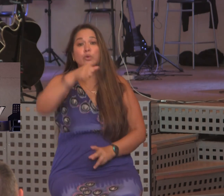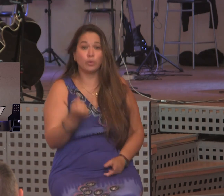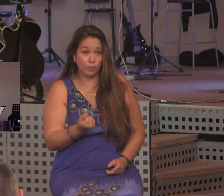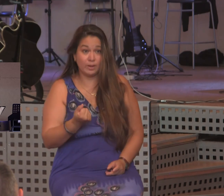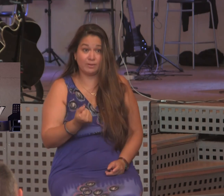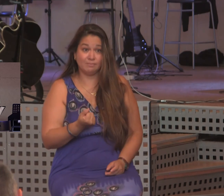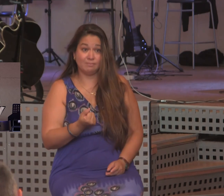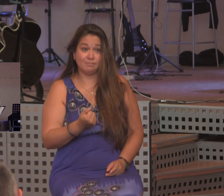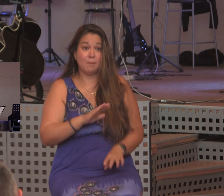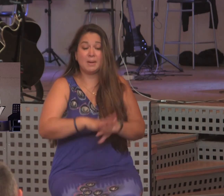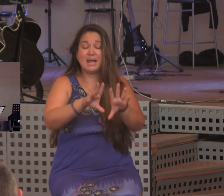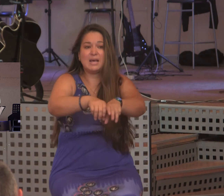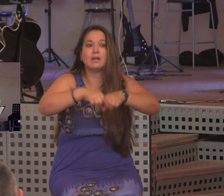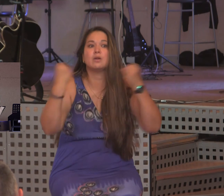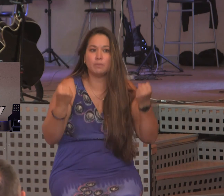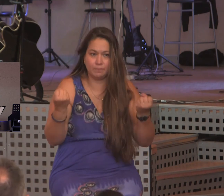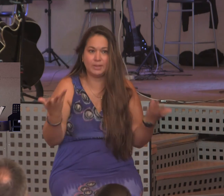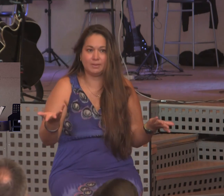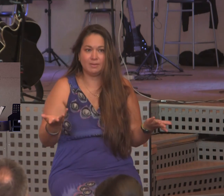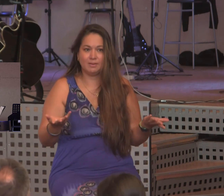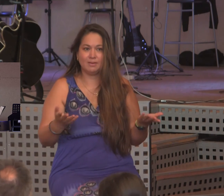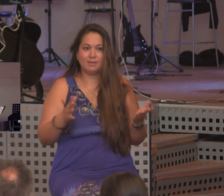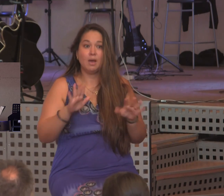Pero él ha venido ¿para qué?